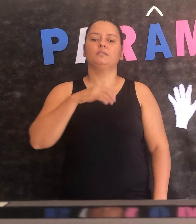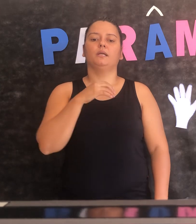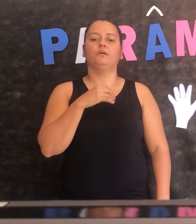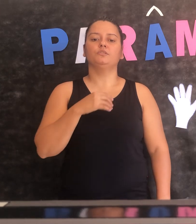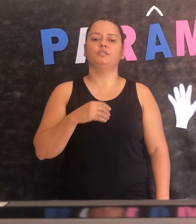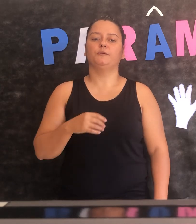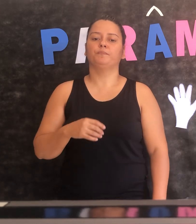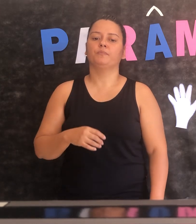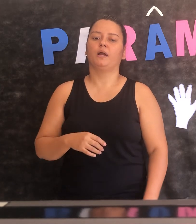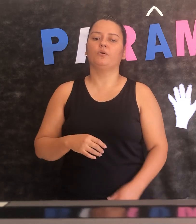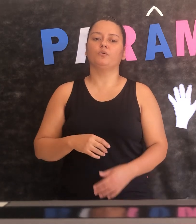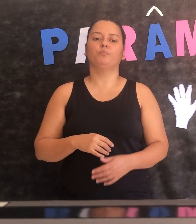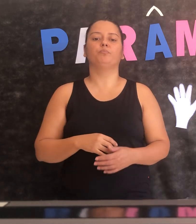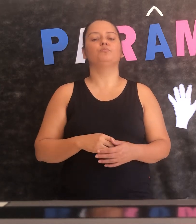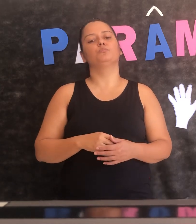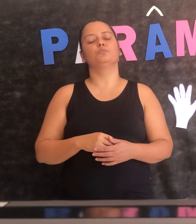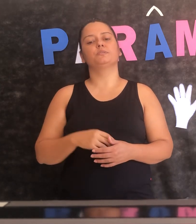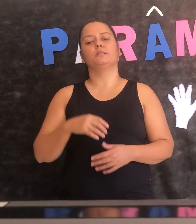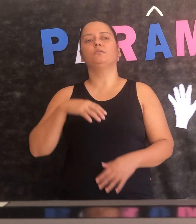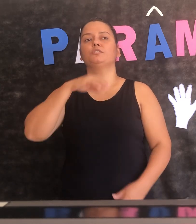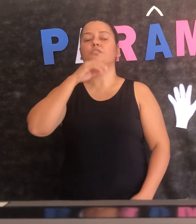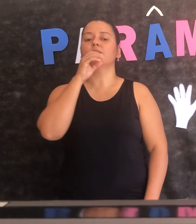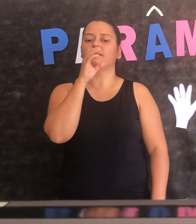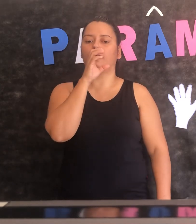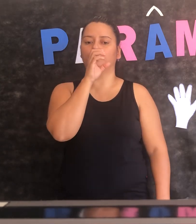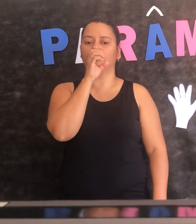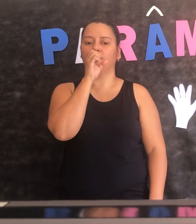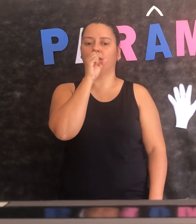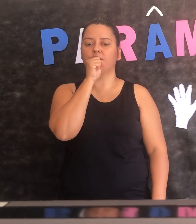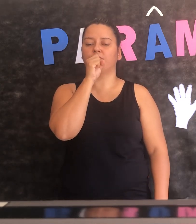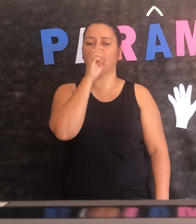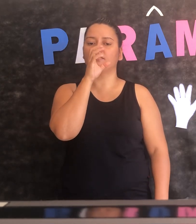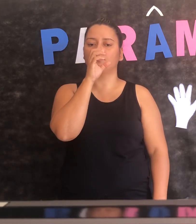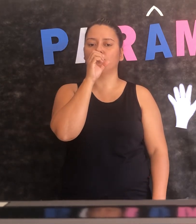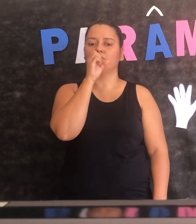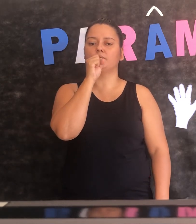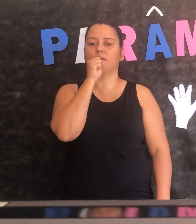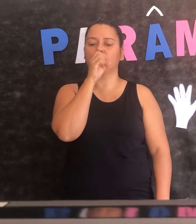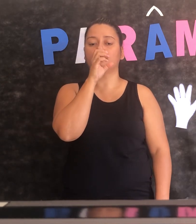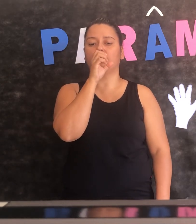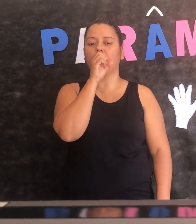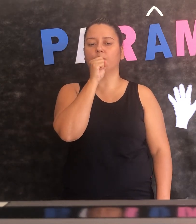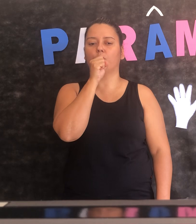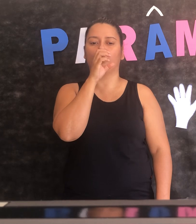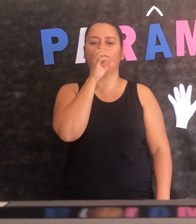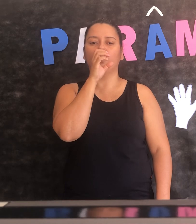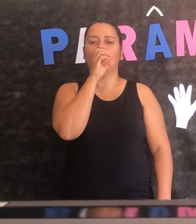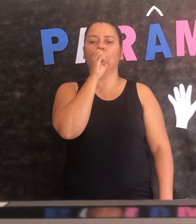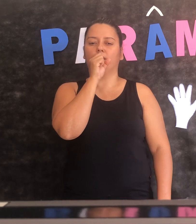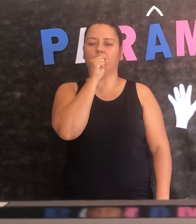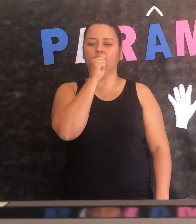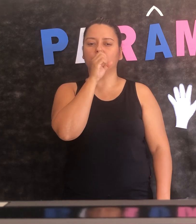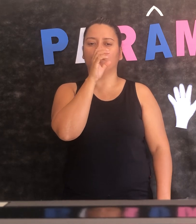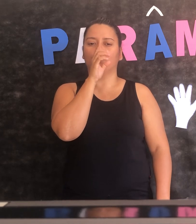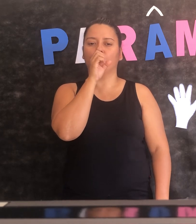sinal o sinal de sábado. A diferença do sinal de sábado ou laranja, o ponto